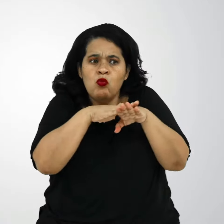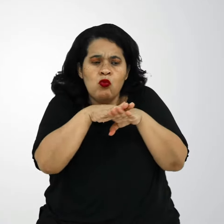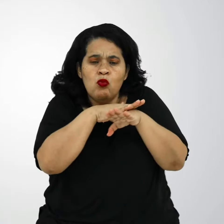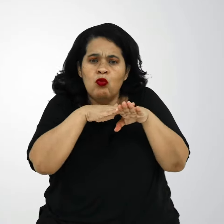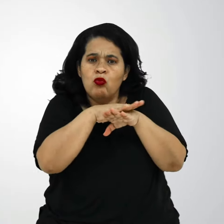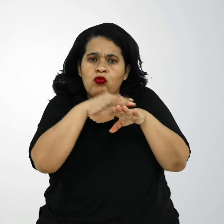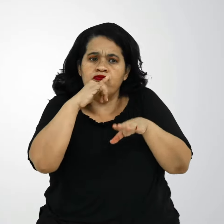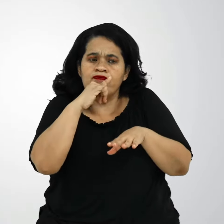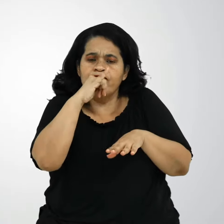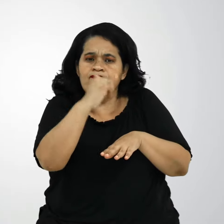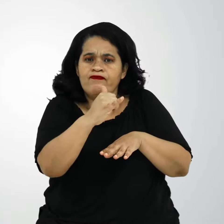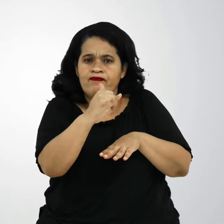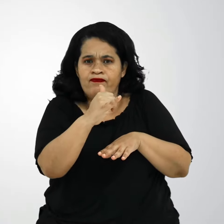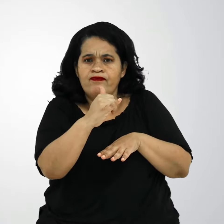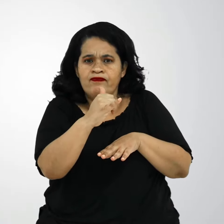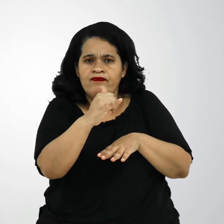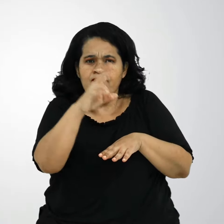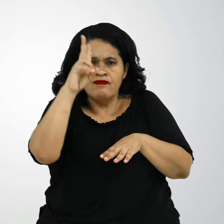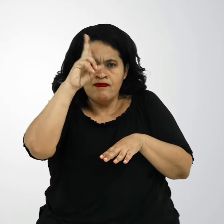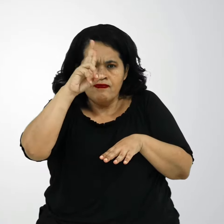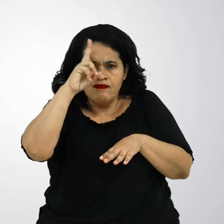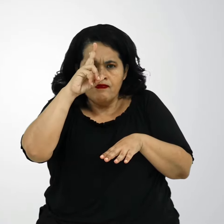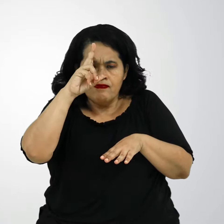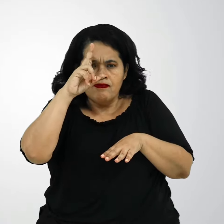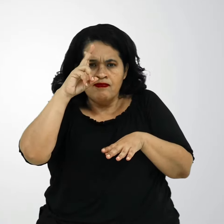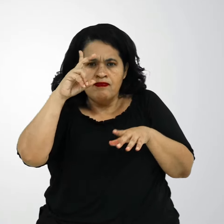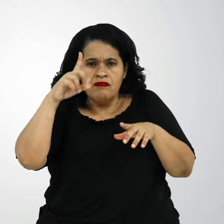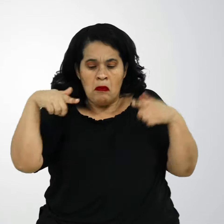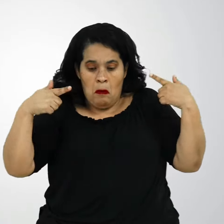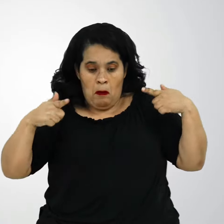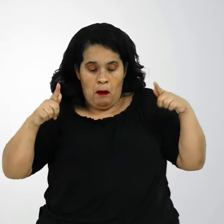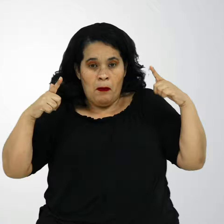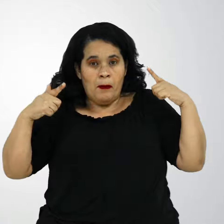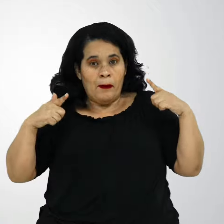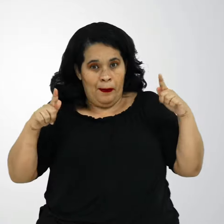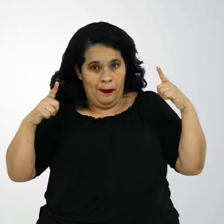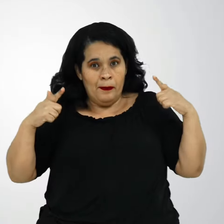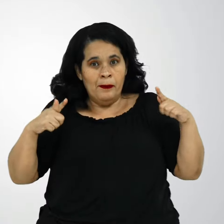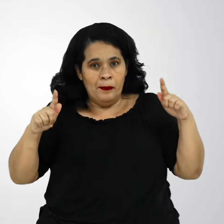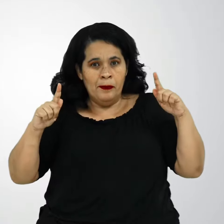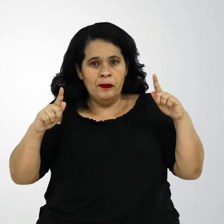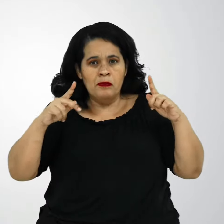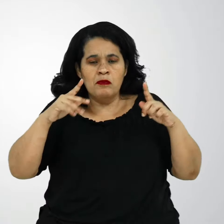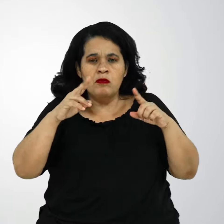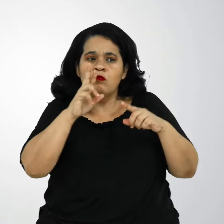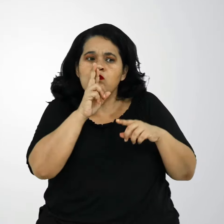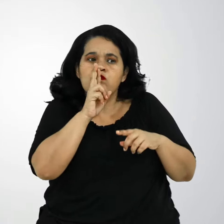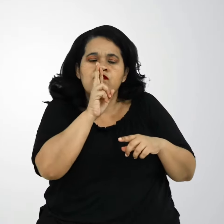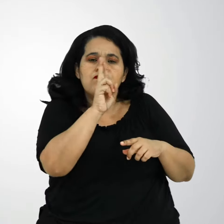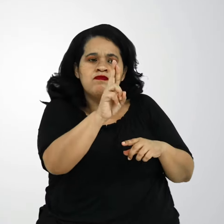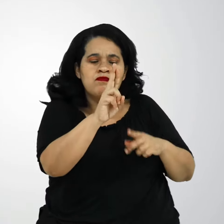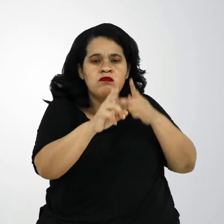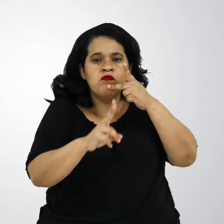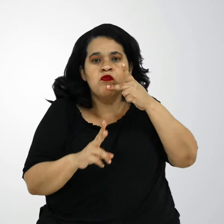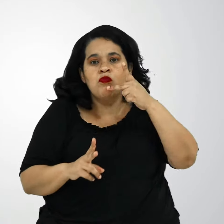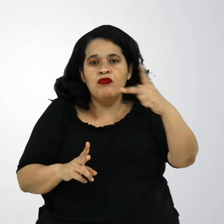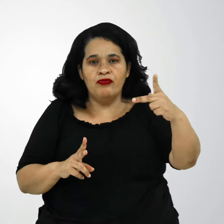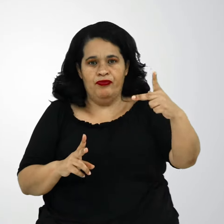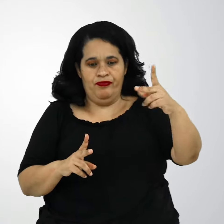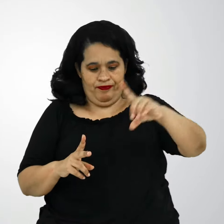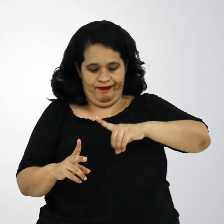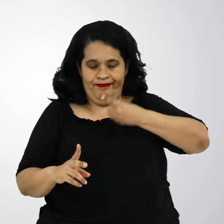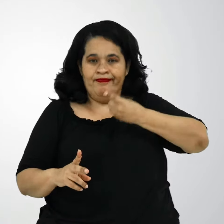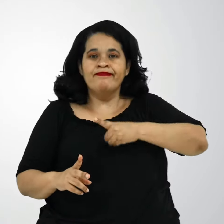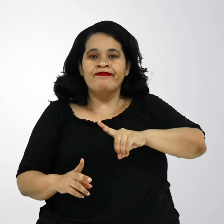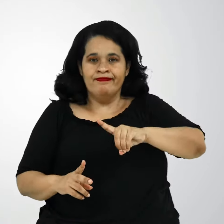aí vem então o Gabriel para responder à oração do profeta Daniel, que está desejoso da